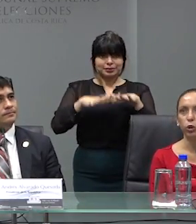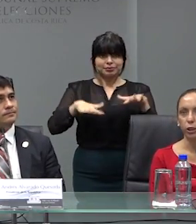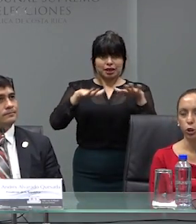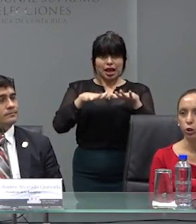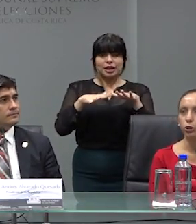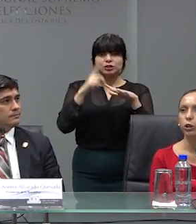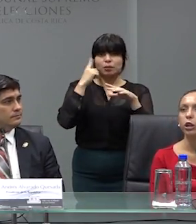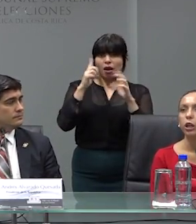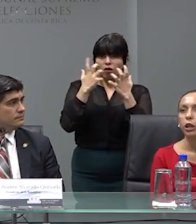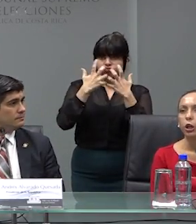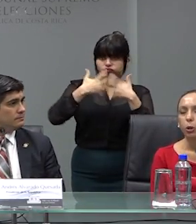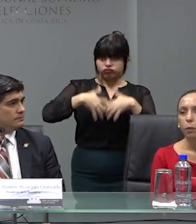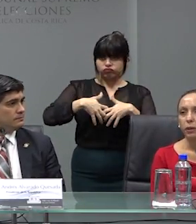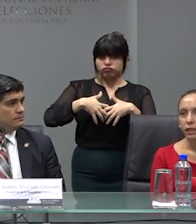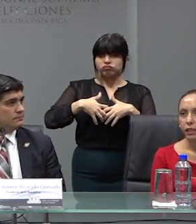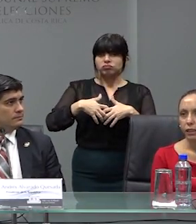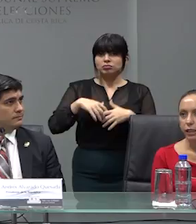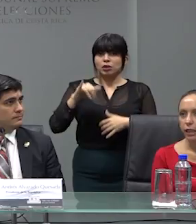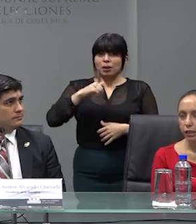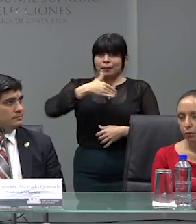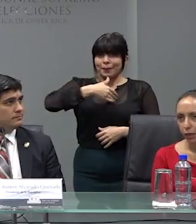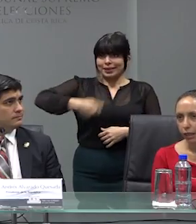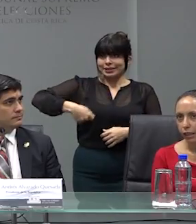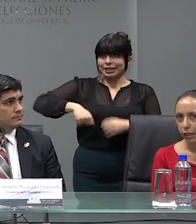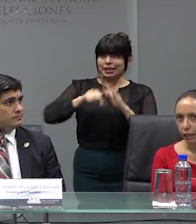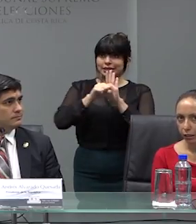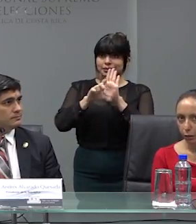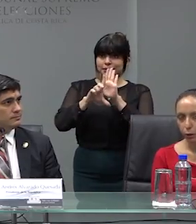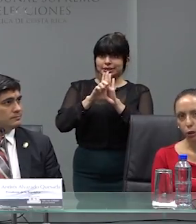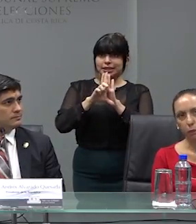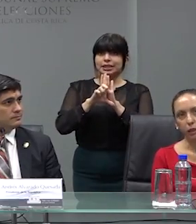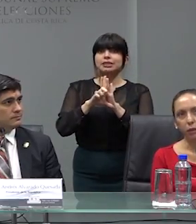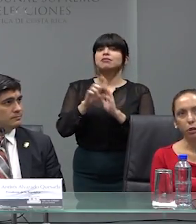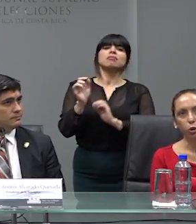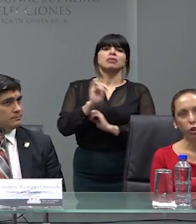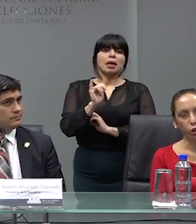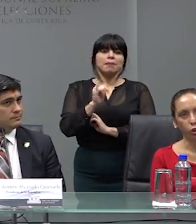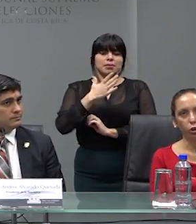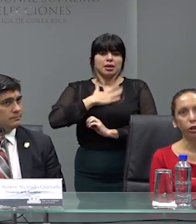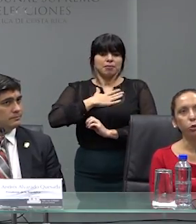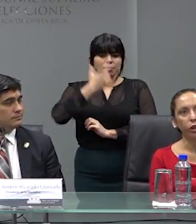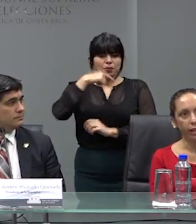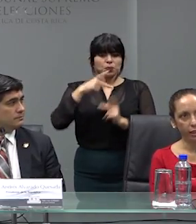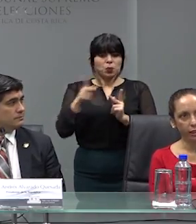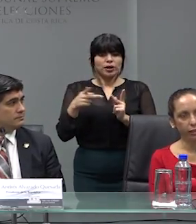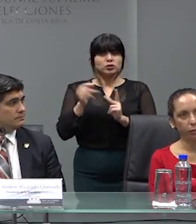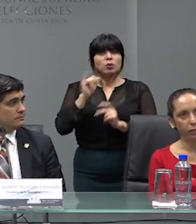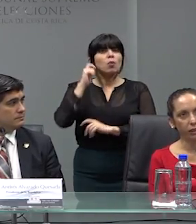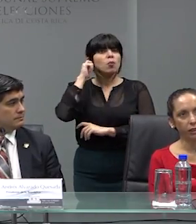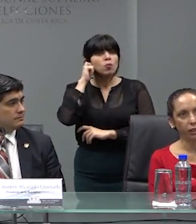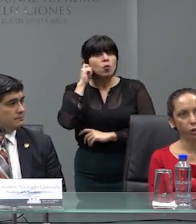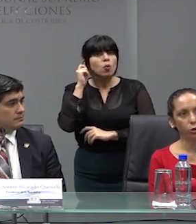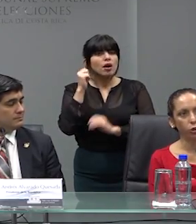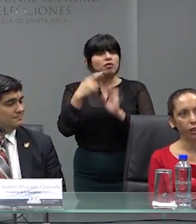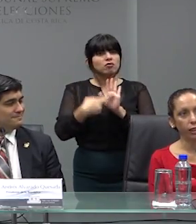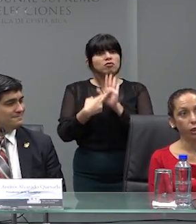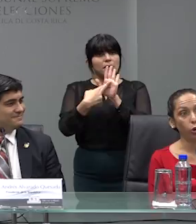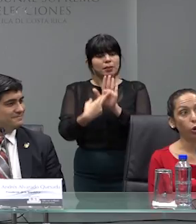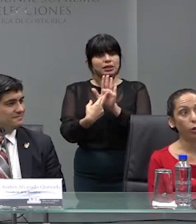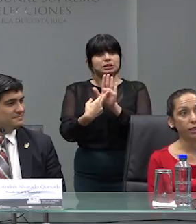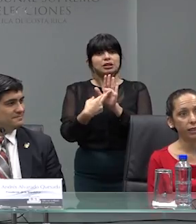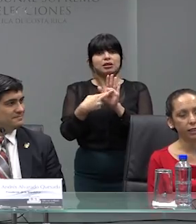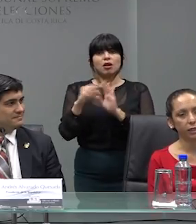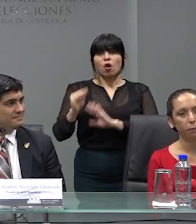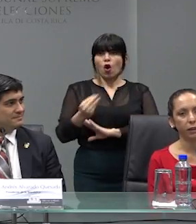de articulación como presidenta de la Asamblea Legislativa, pero también en mi condición de mujer y representación de